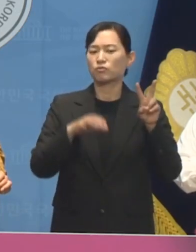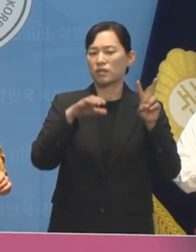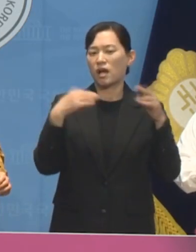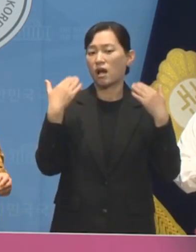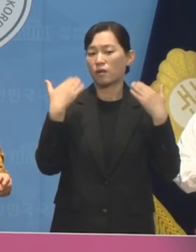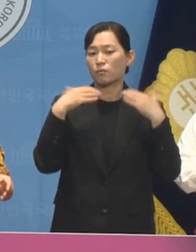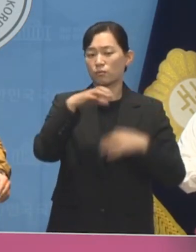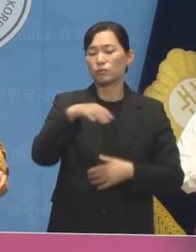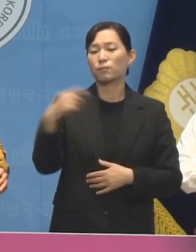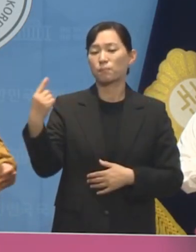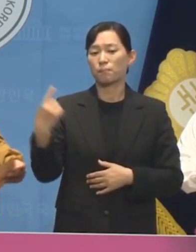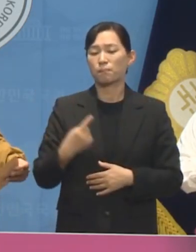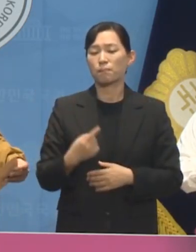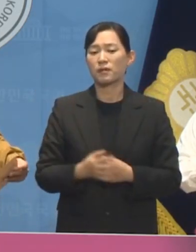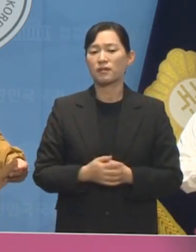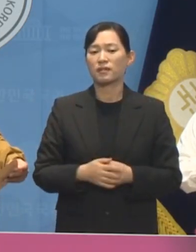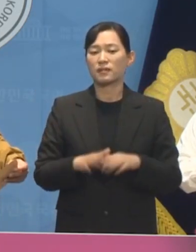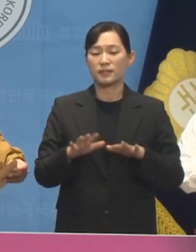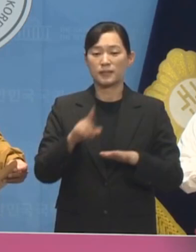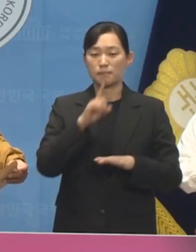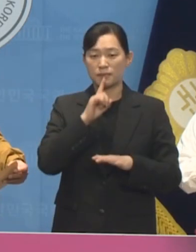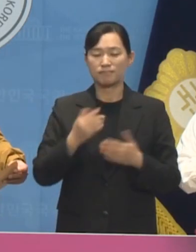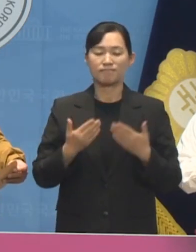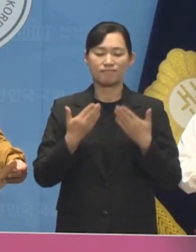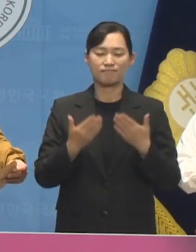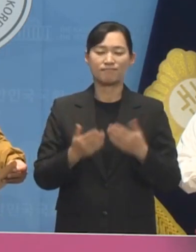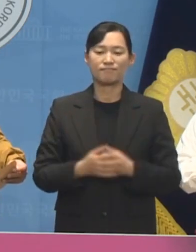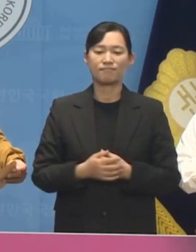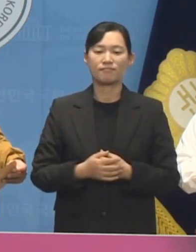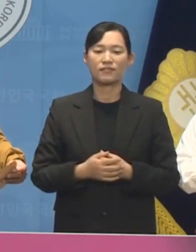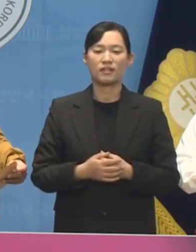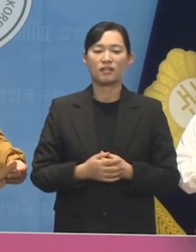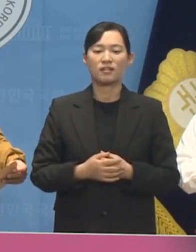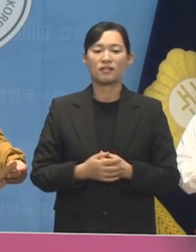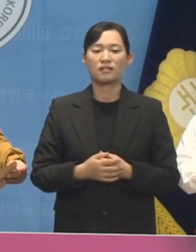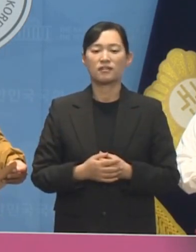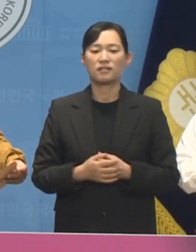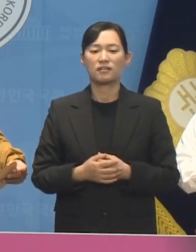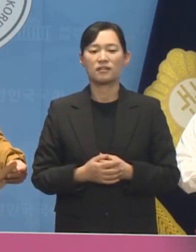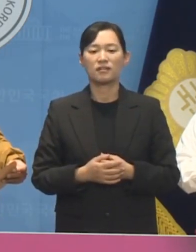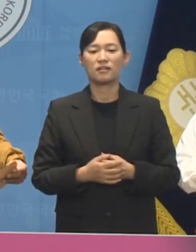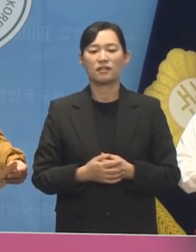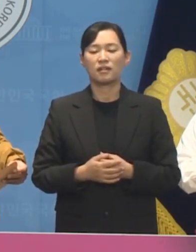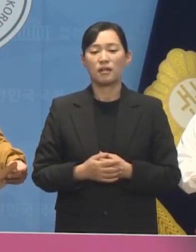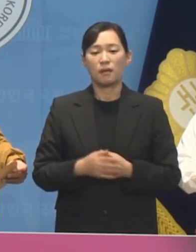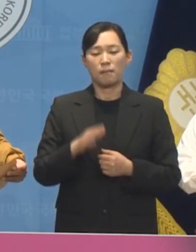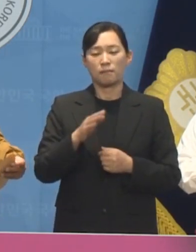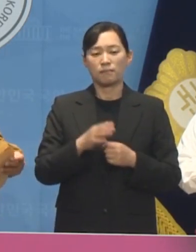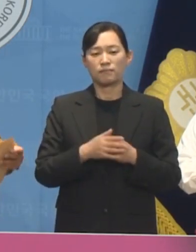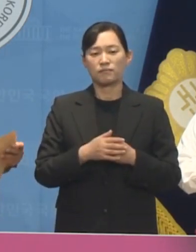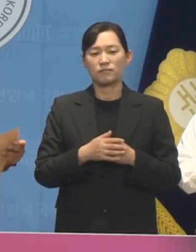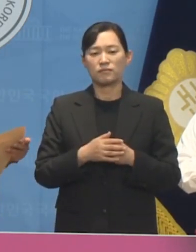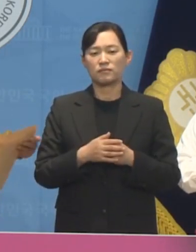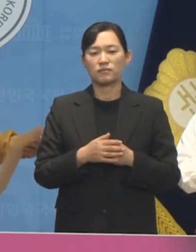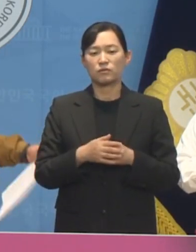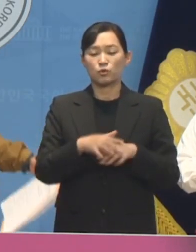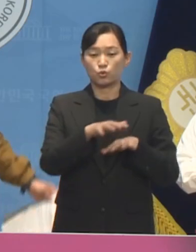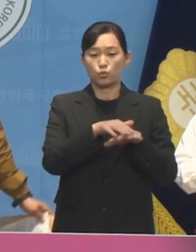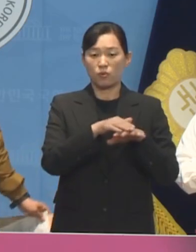학교에서 오셨습니다. 바로 이어서 듣도록 하겠습니다. 둔산여고 윤미정 조합원님, 배지연 글꽃중학교